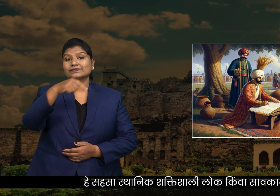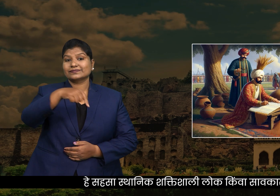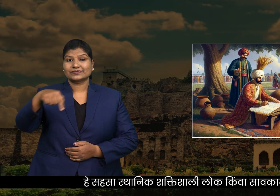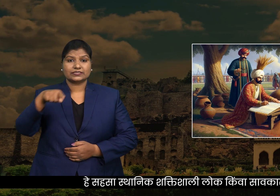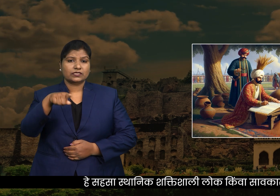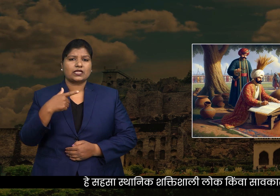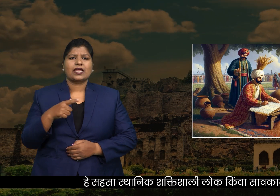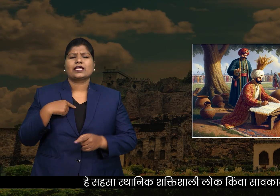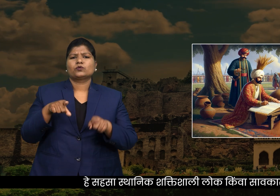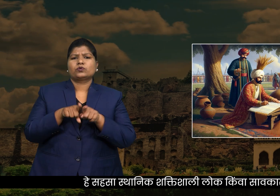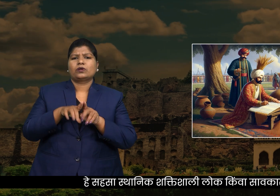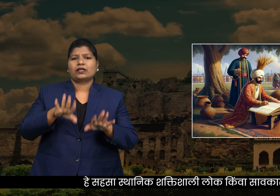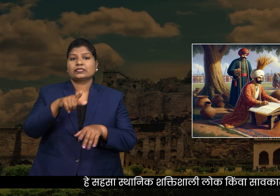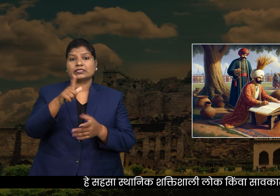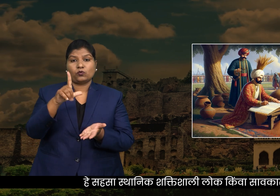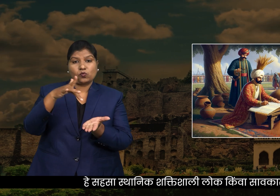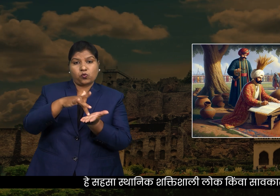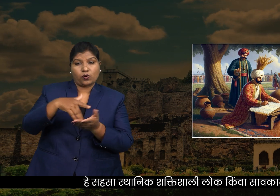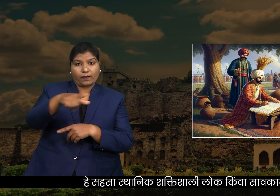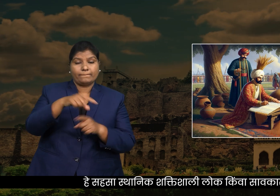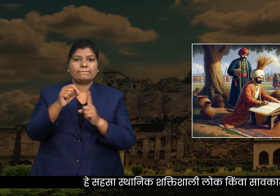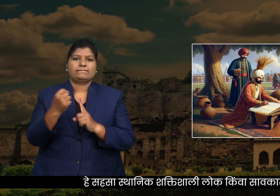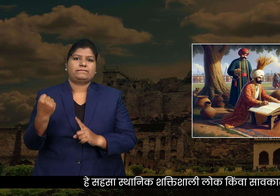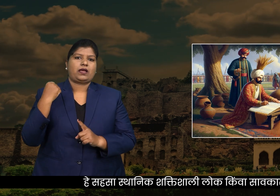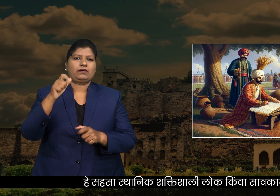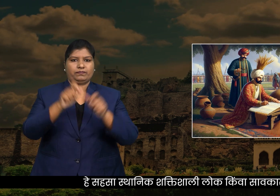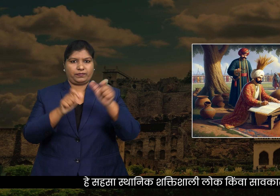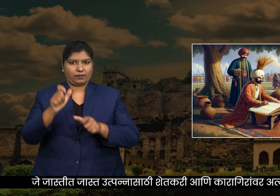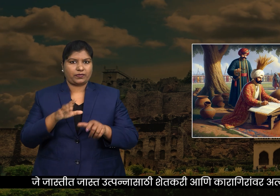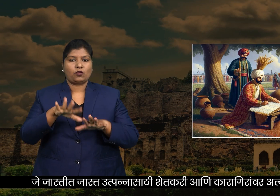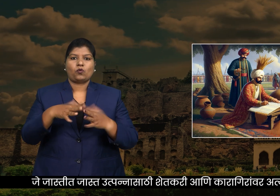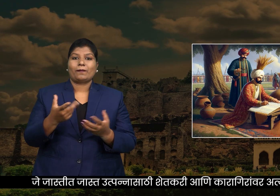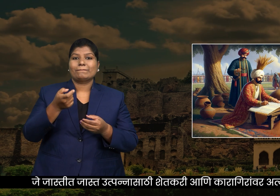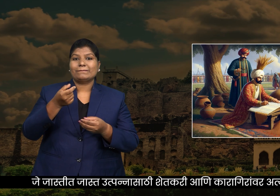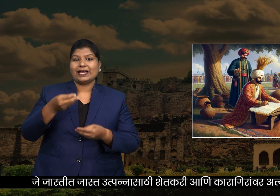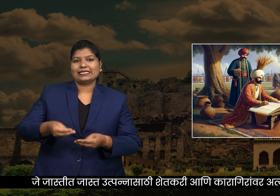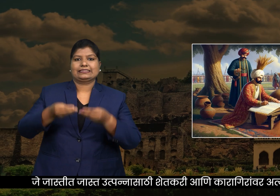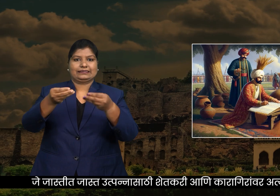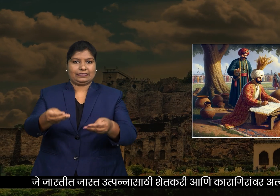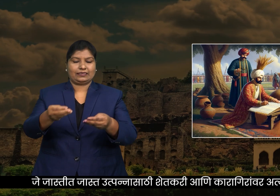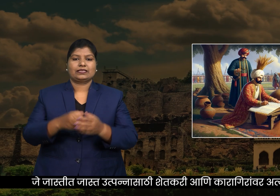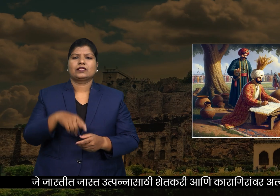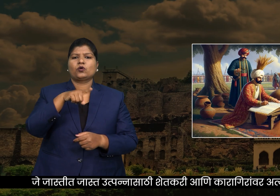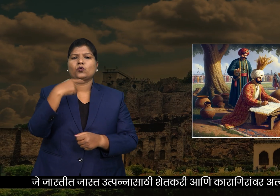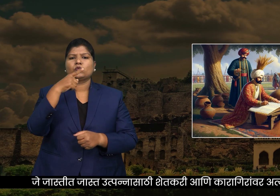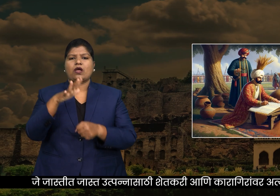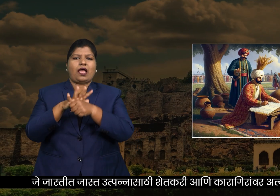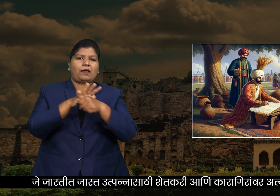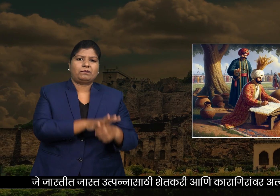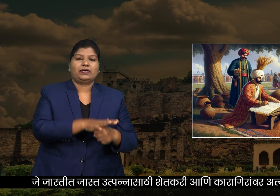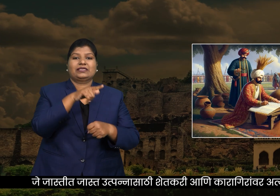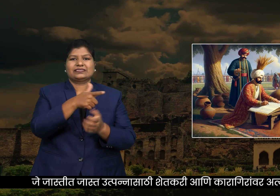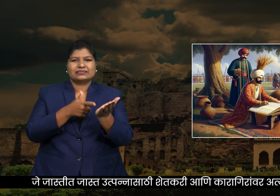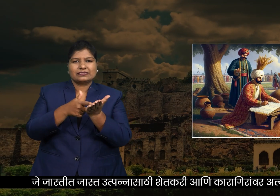हे सहसा स्थानिक शक्तिशाली लोक किंवा सावकार होते जे जास्तीत जास्त